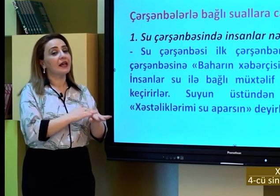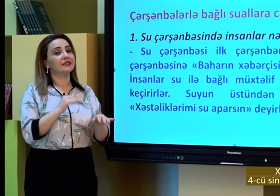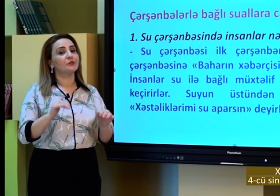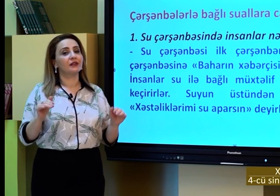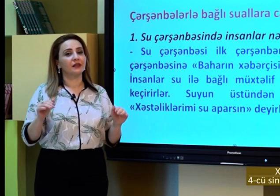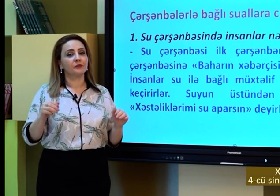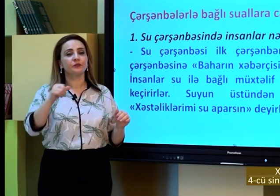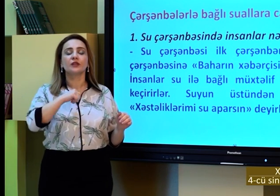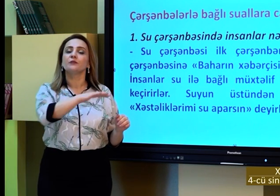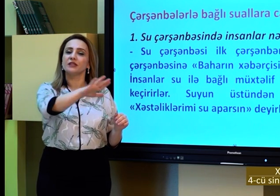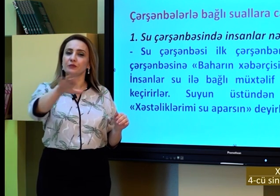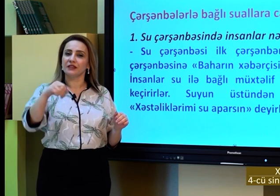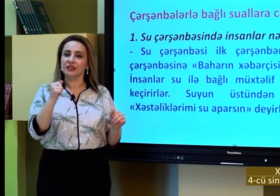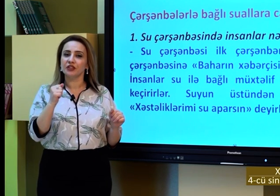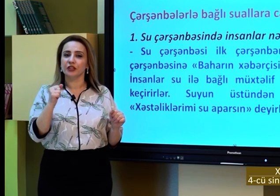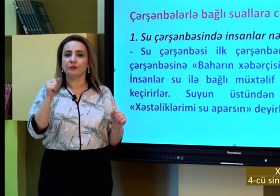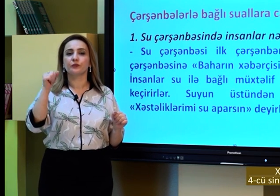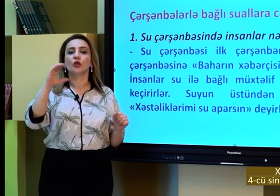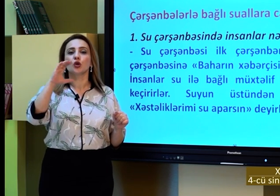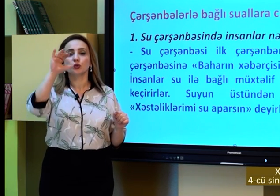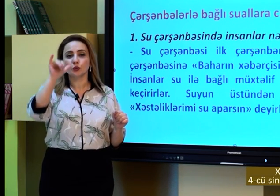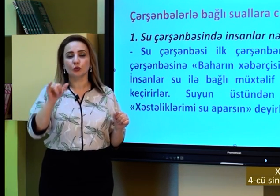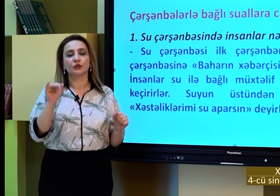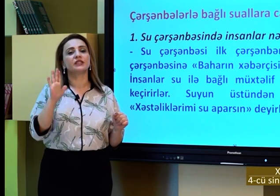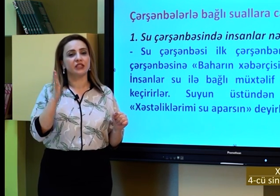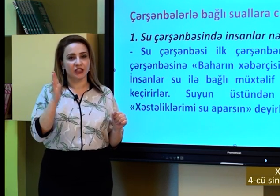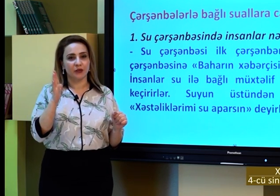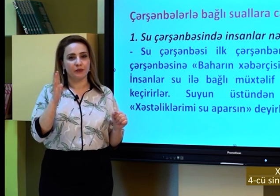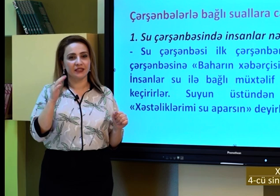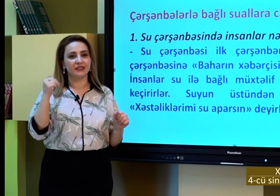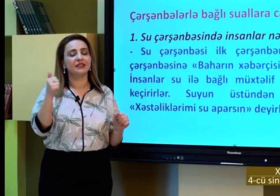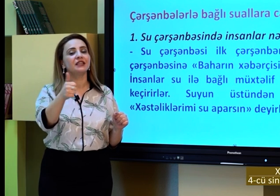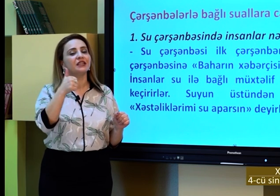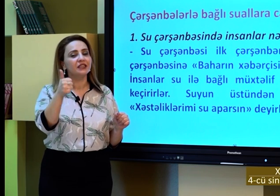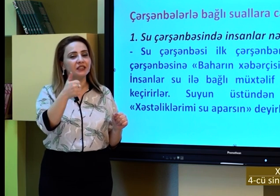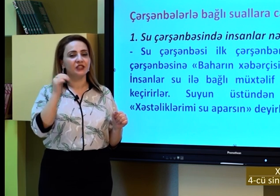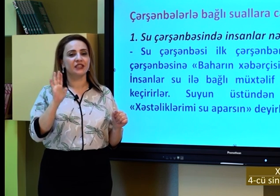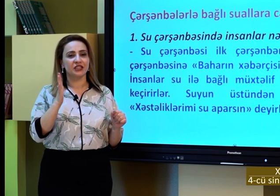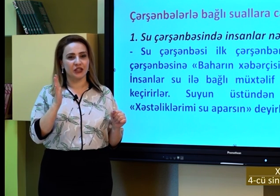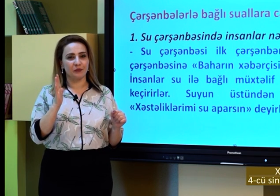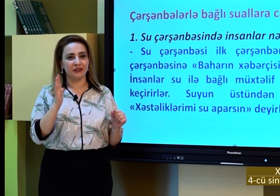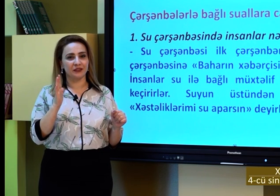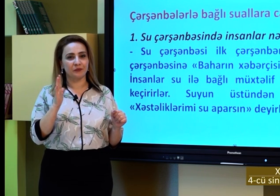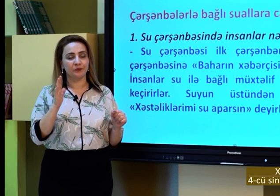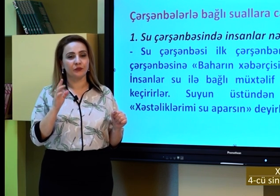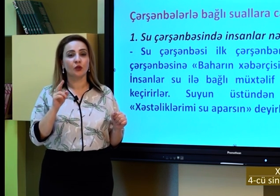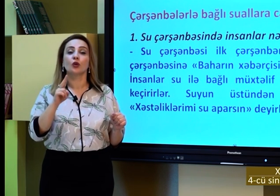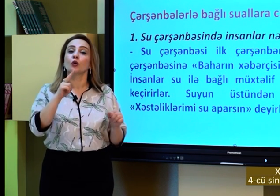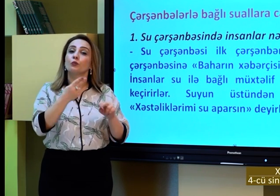Əziz balalar, biz bilirik ki, su çərşənbəsi ilk çərşənbədir.